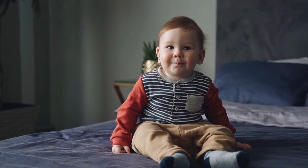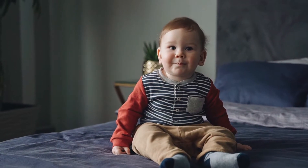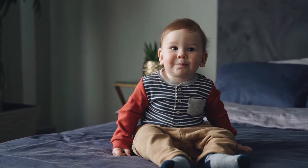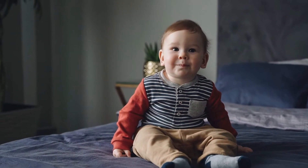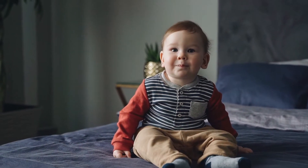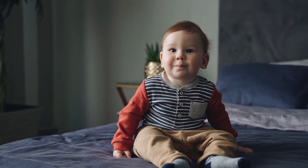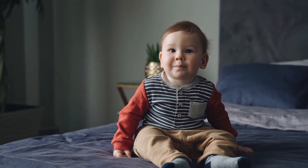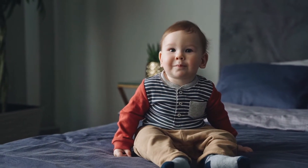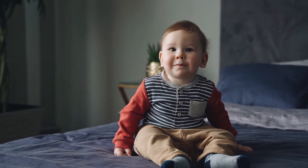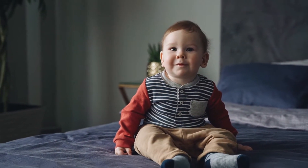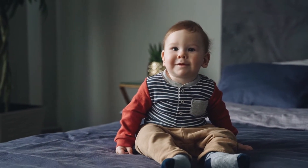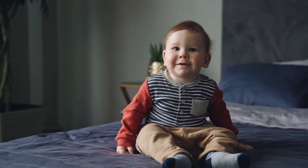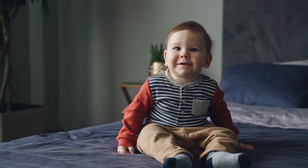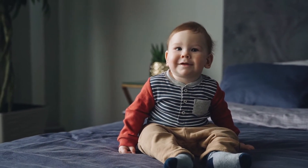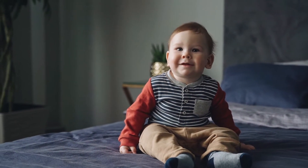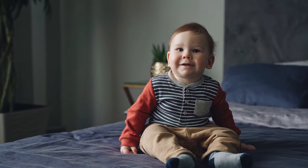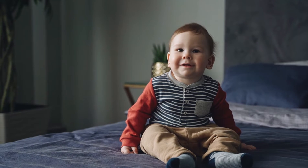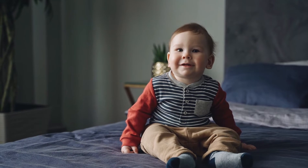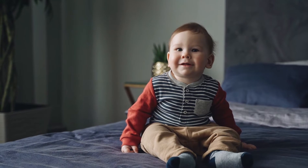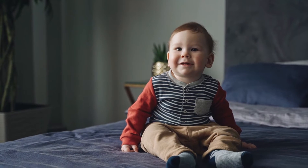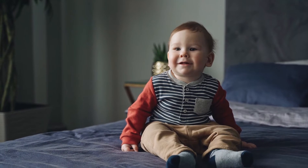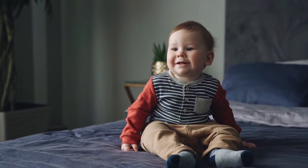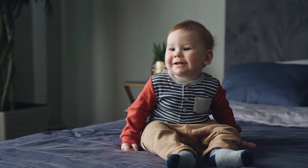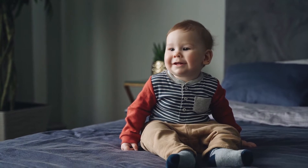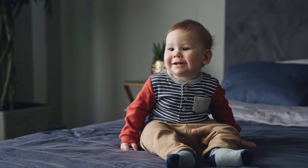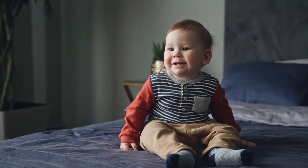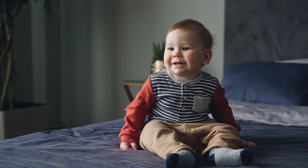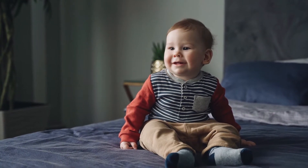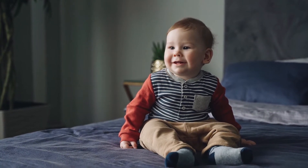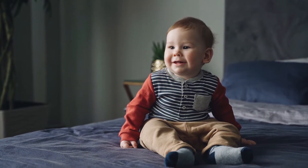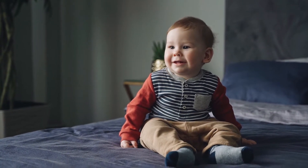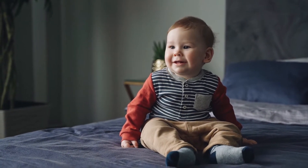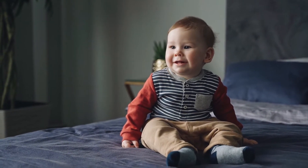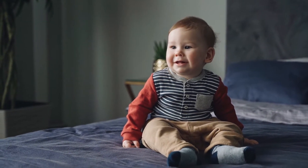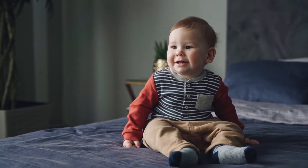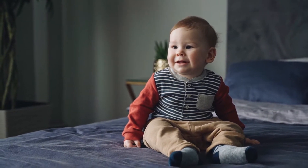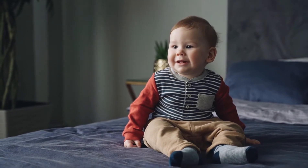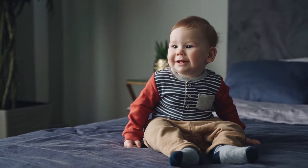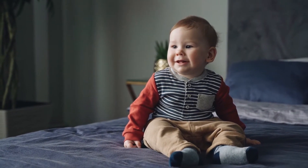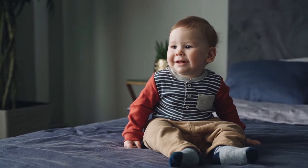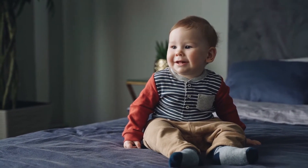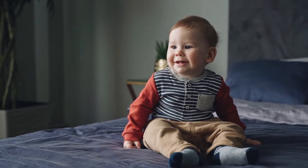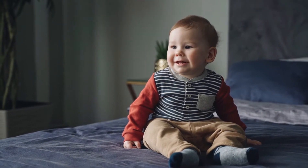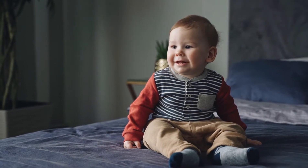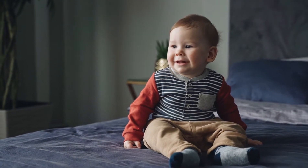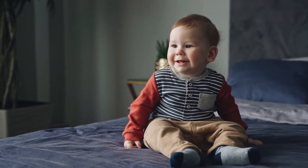ele olha para a mamãe. Ele não sabe falar mamãe, mas ele sabe que aquele som representa aquela